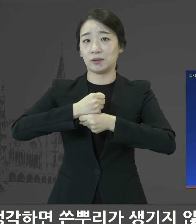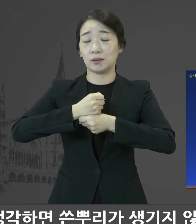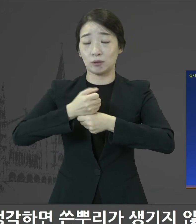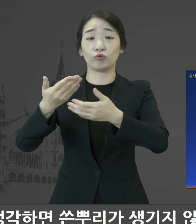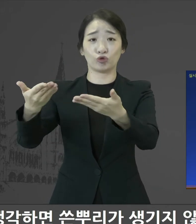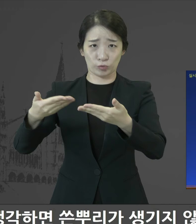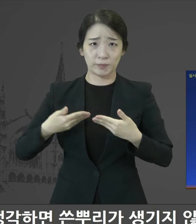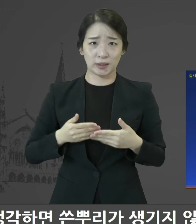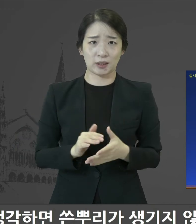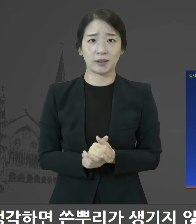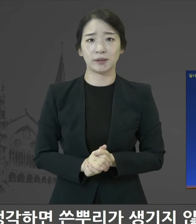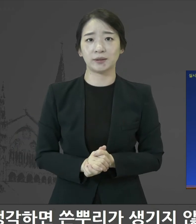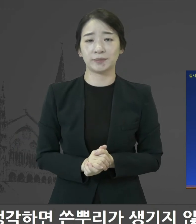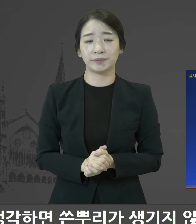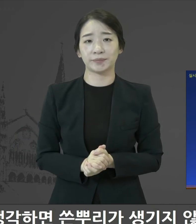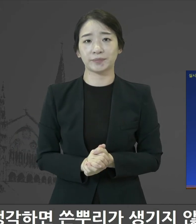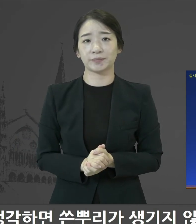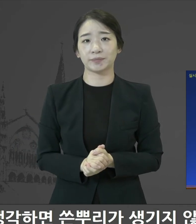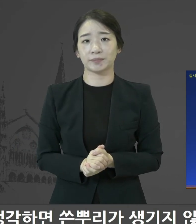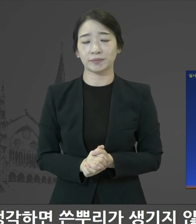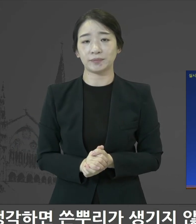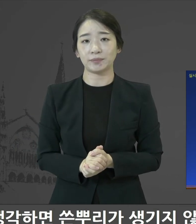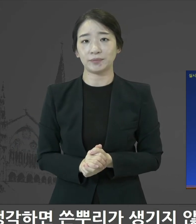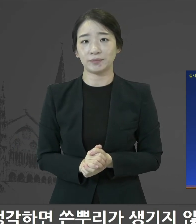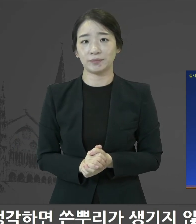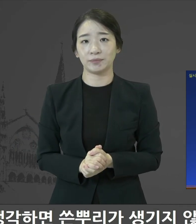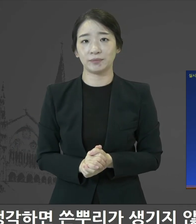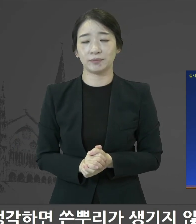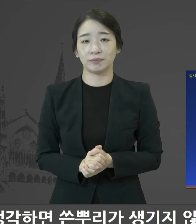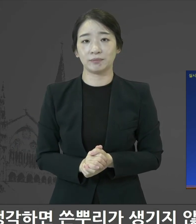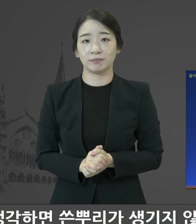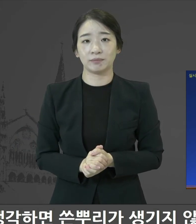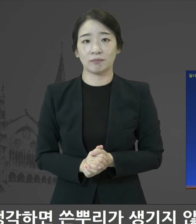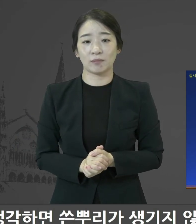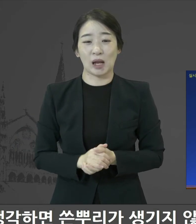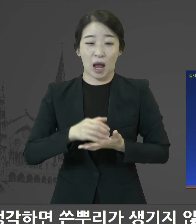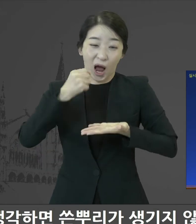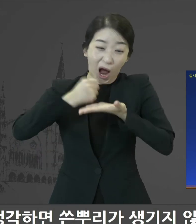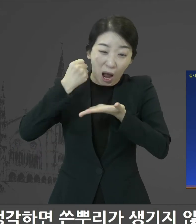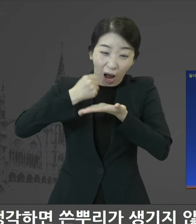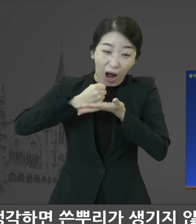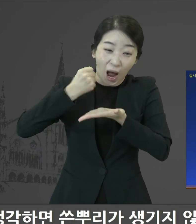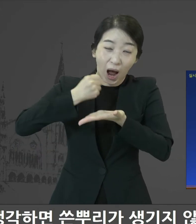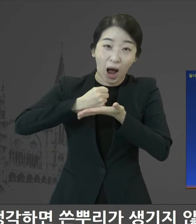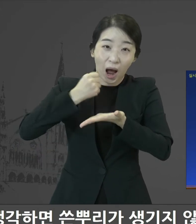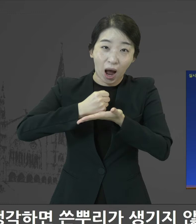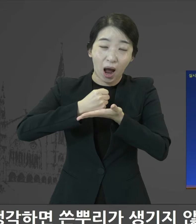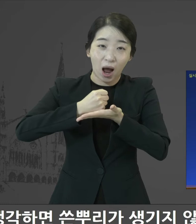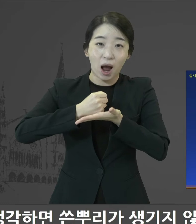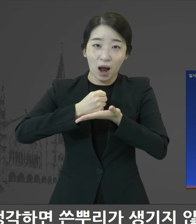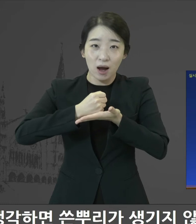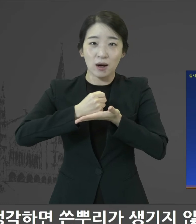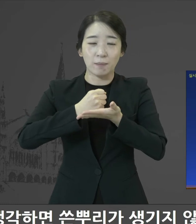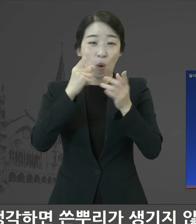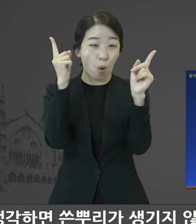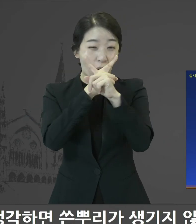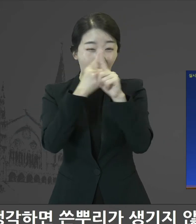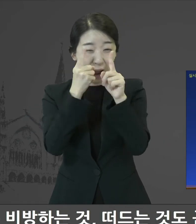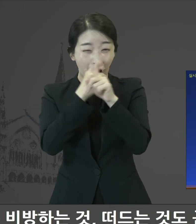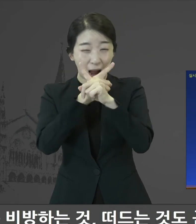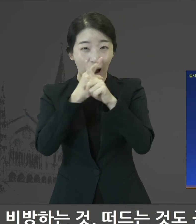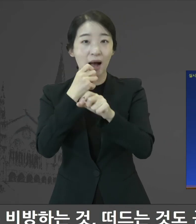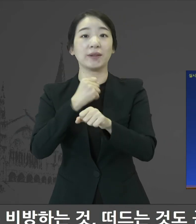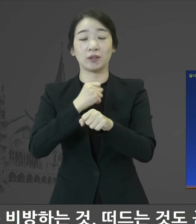있다고 이야기해 주고 있습니다. 이 떠드는 거, 이건요 간단히 넘어가려고 그래요. 이 떠드는 거는